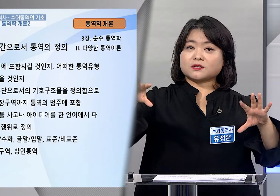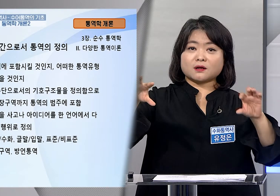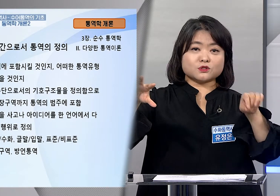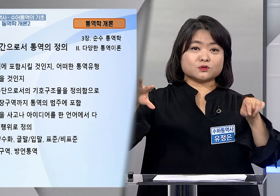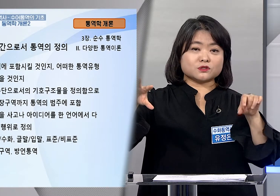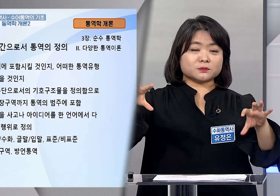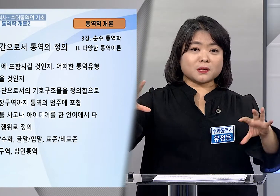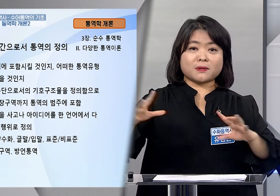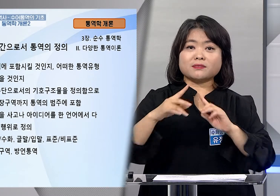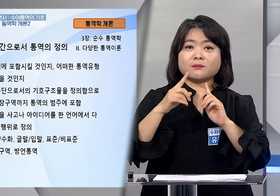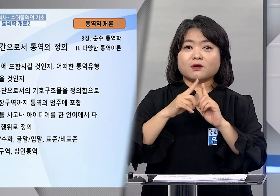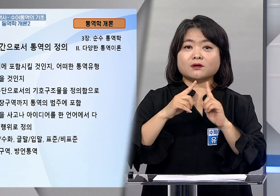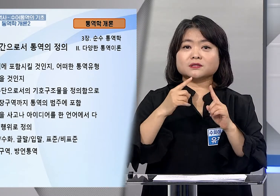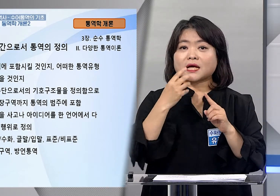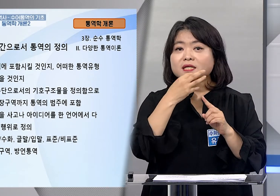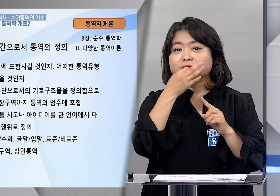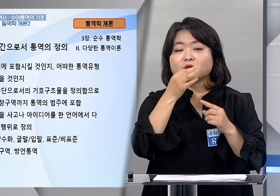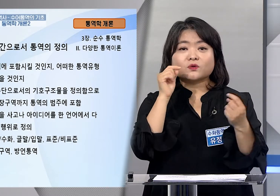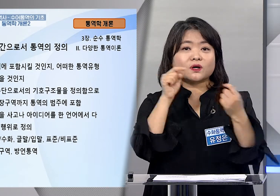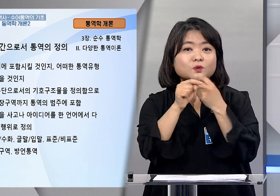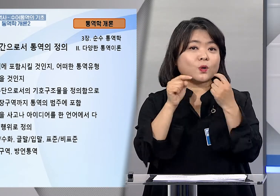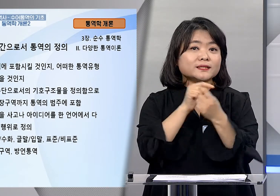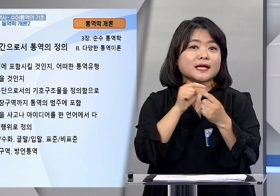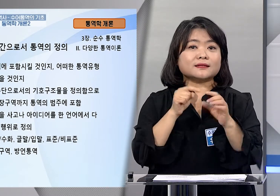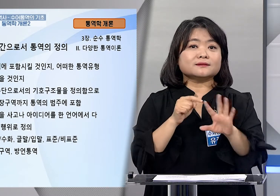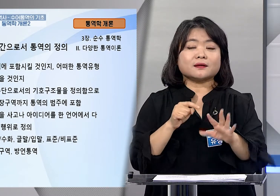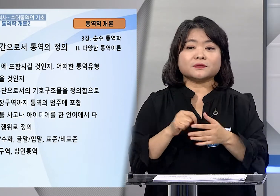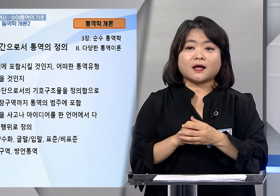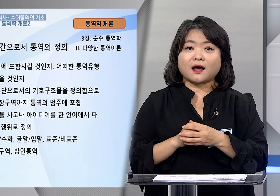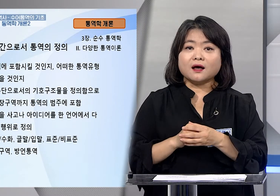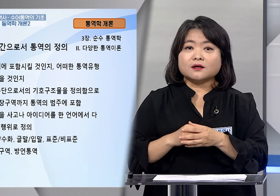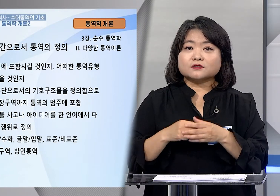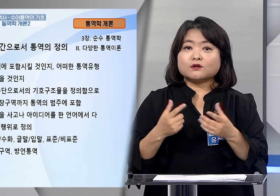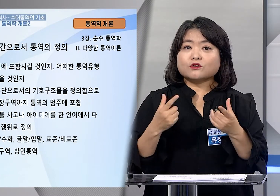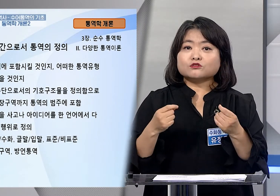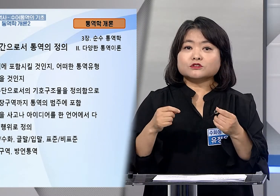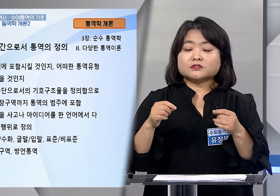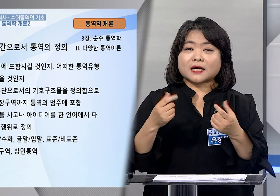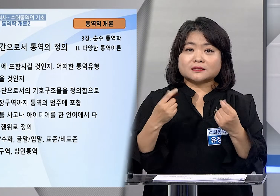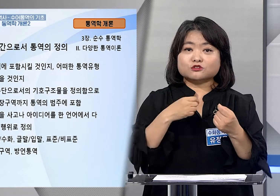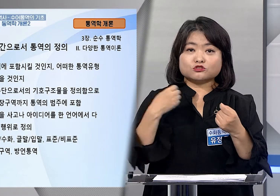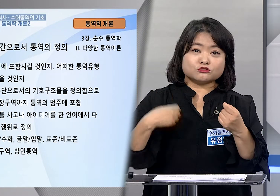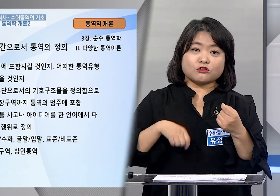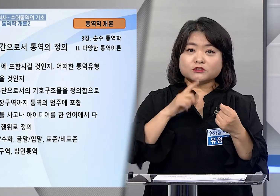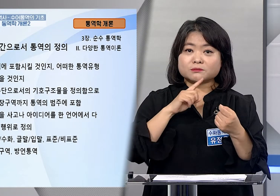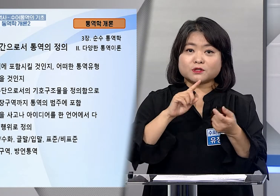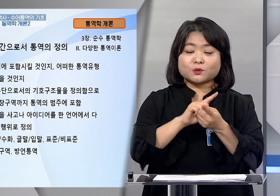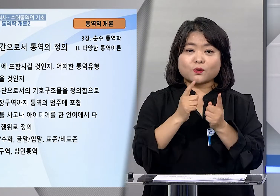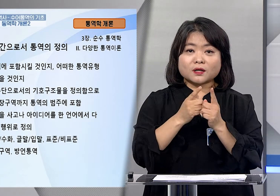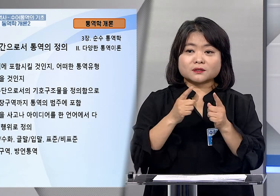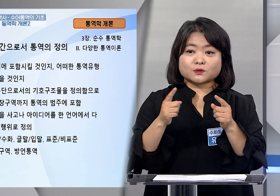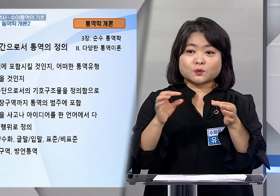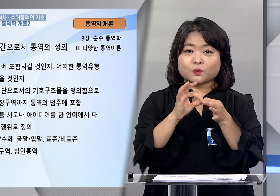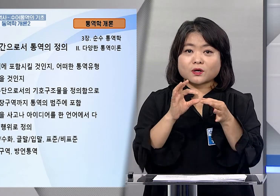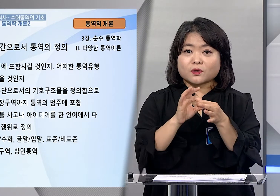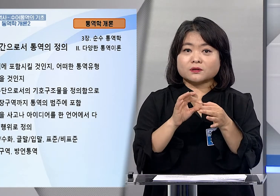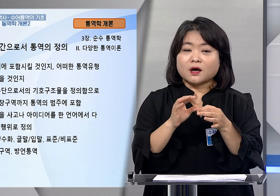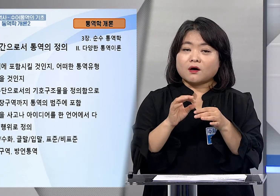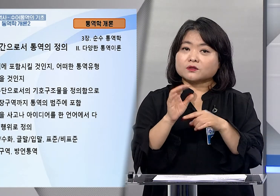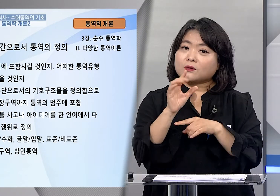사람 이쪽 지역 사람 만나면 자기 음성 언어가 통하지 않는답니다. 그런 경우는 같은 중국어지만 서로가 소통하기 위한 어떤